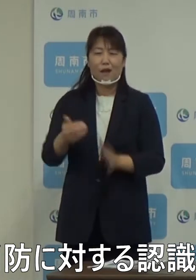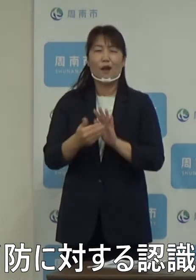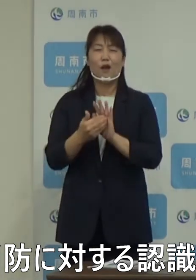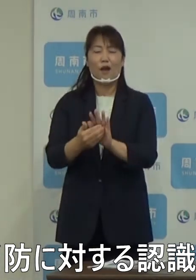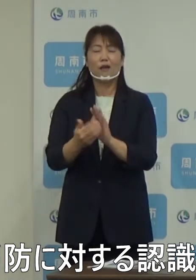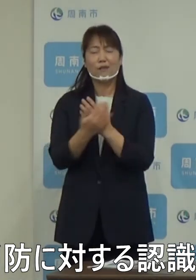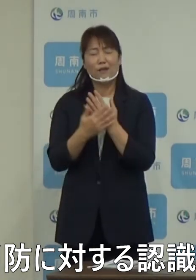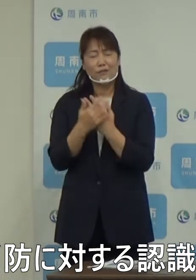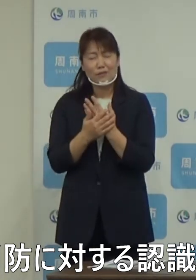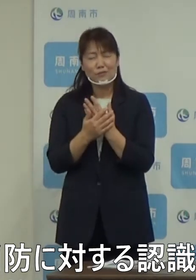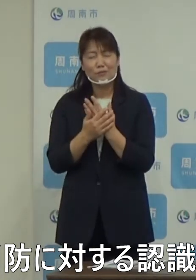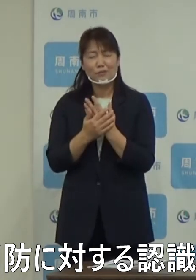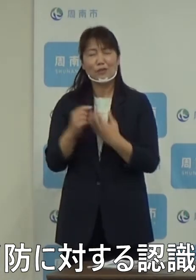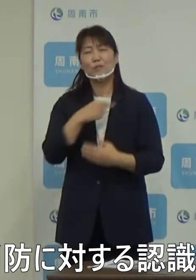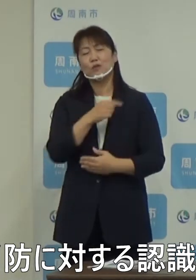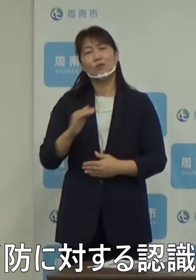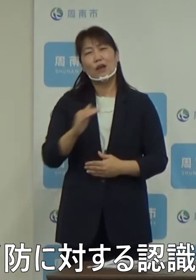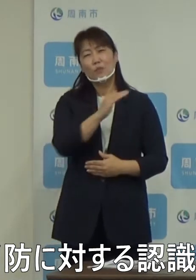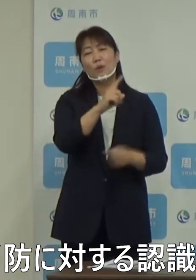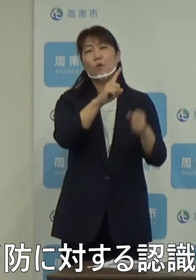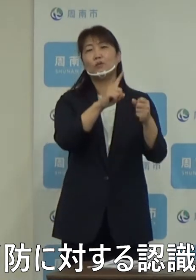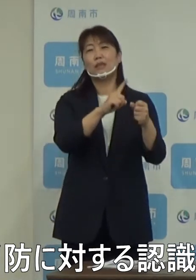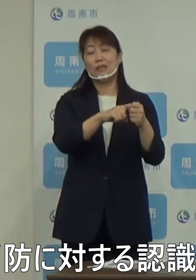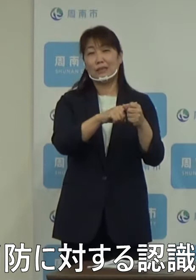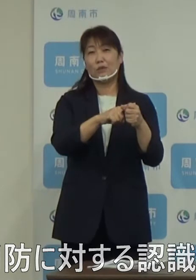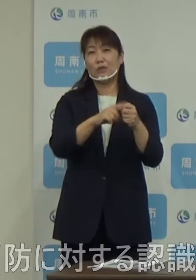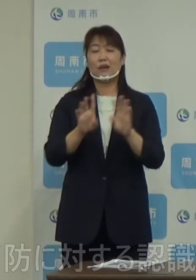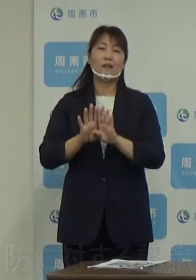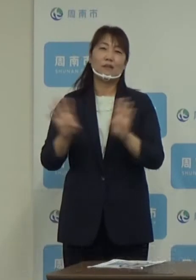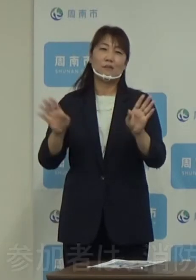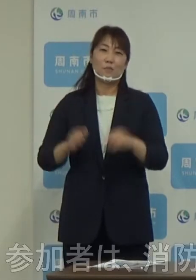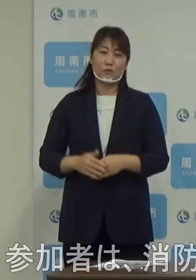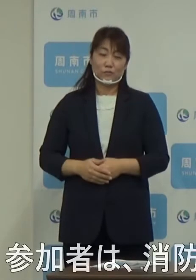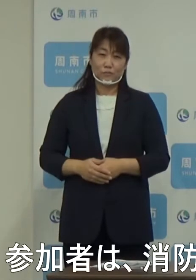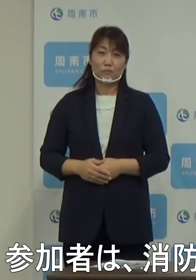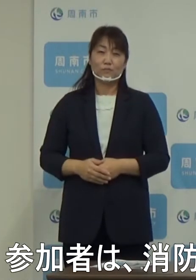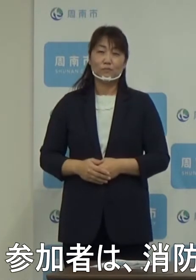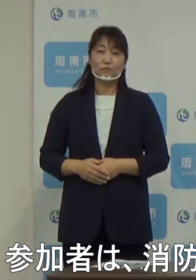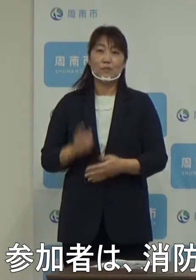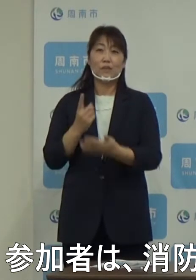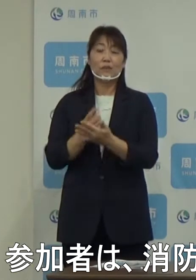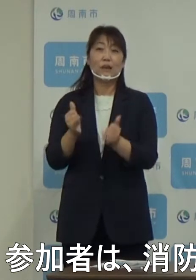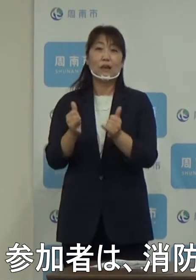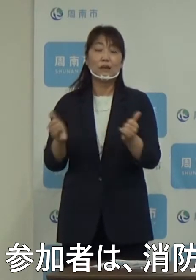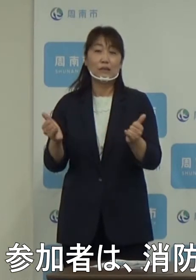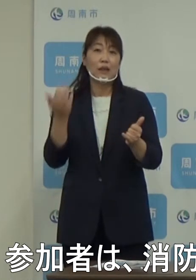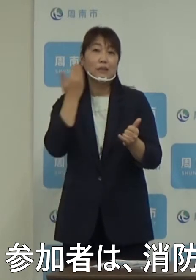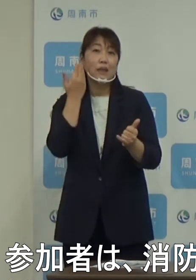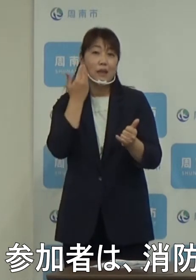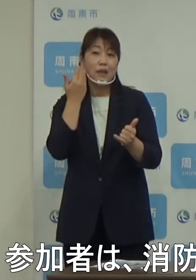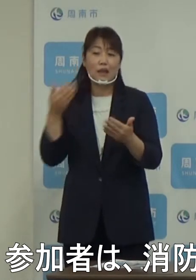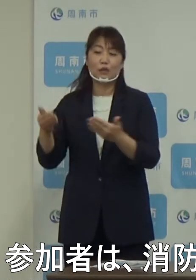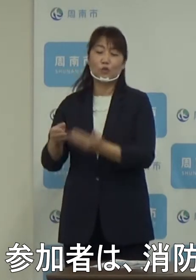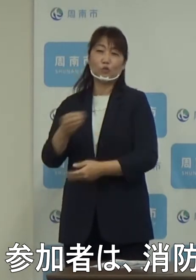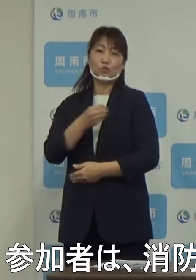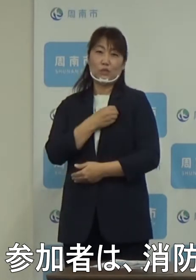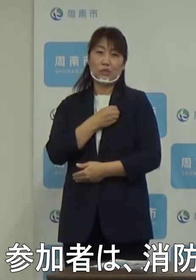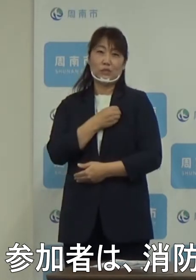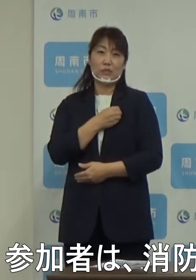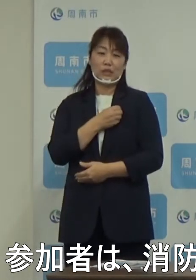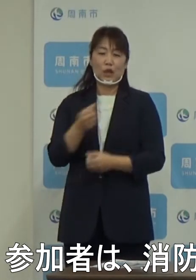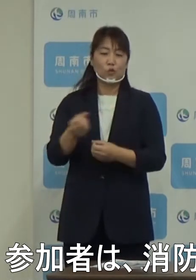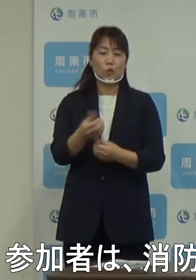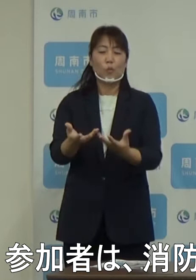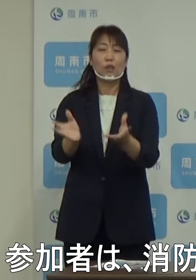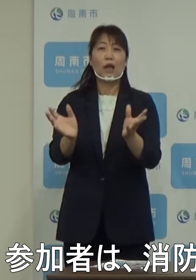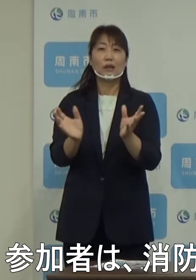上を図ることを目的として開催するものです。参加者は消防職員および消